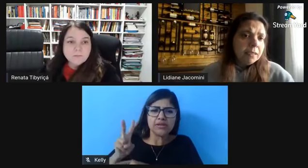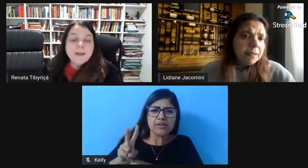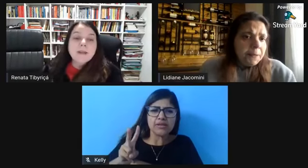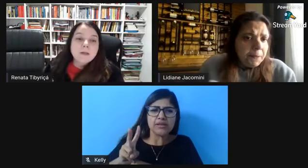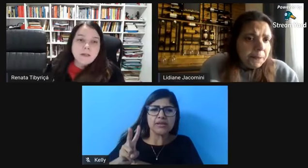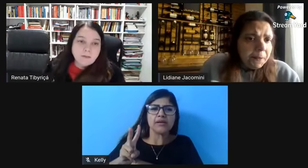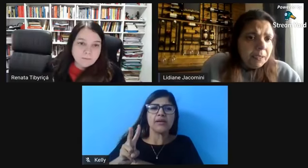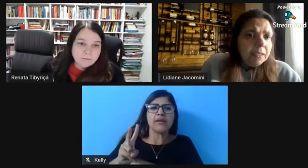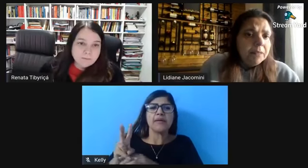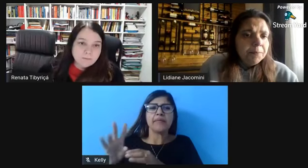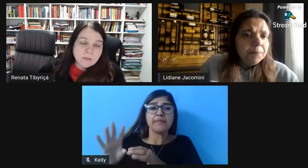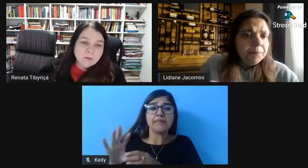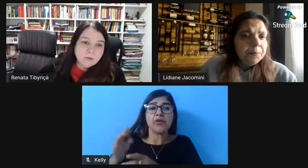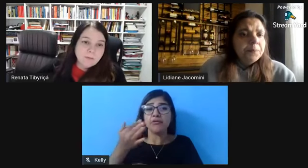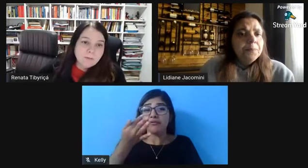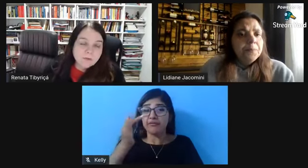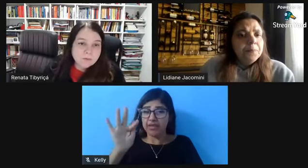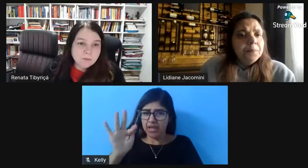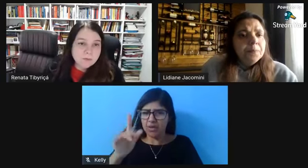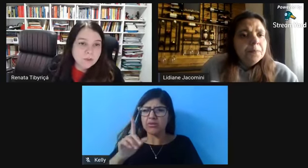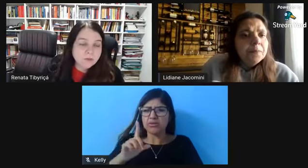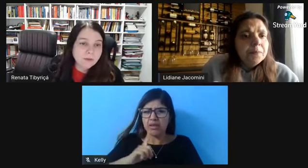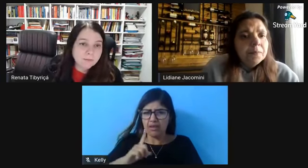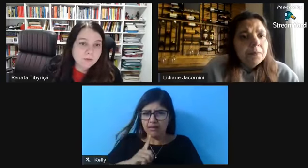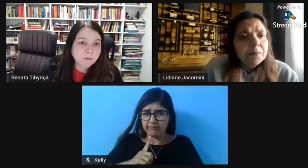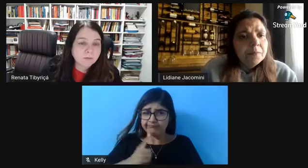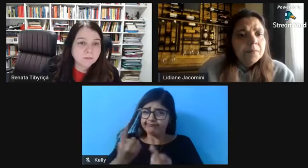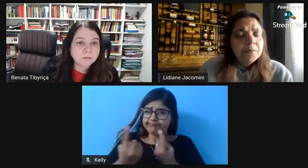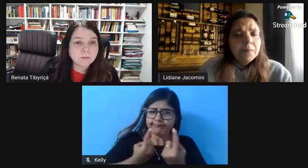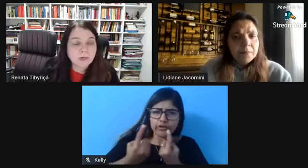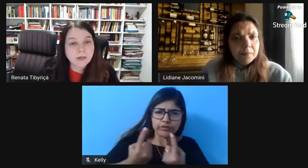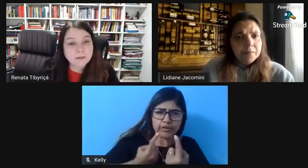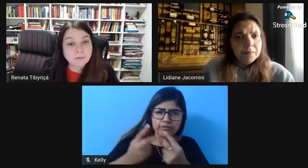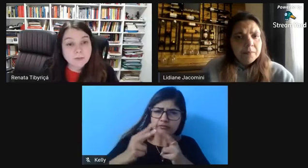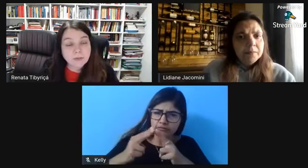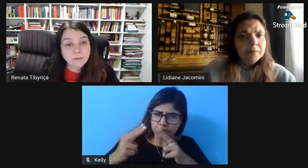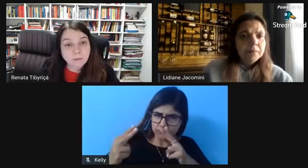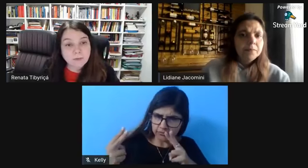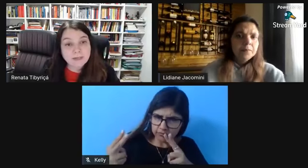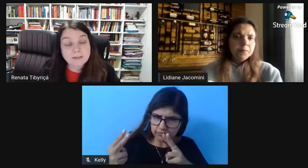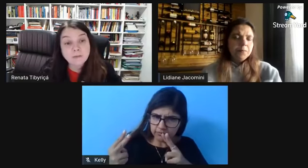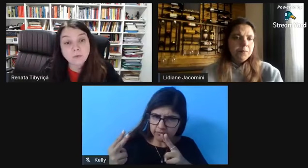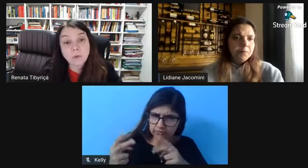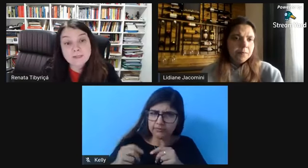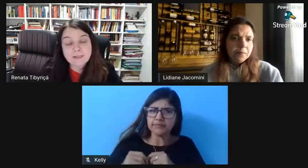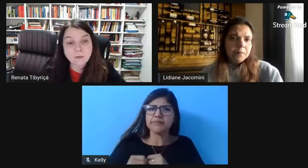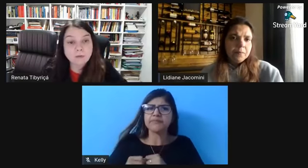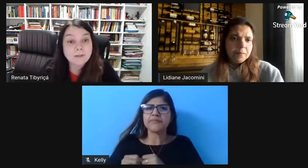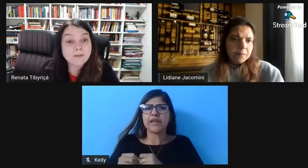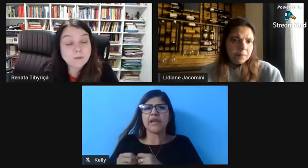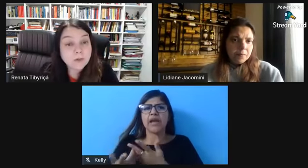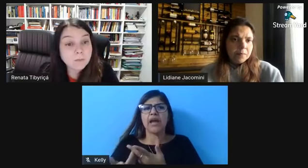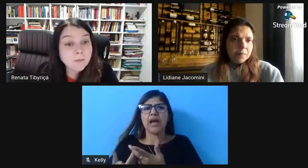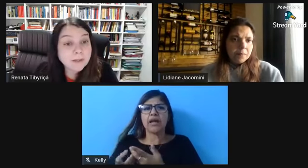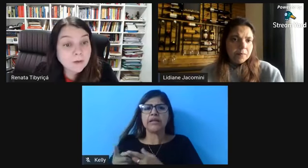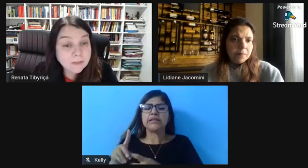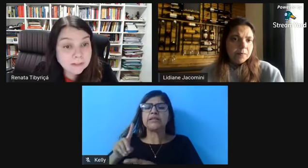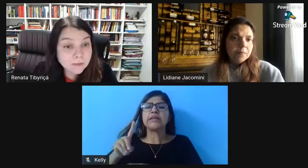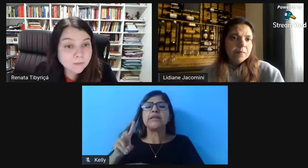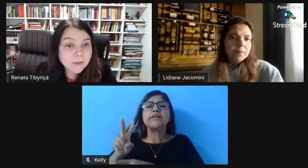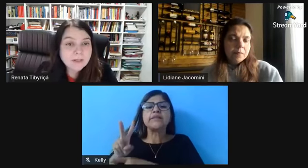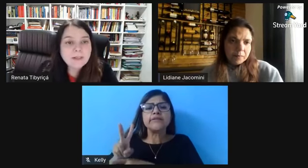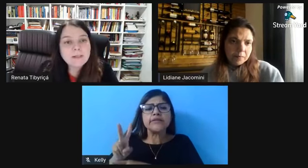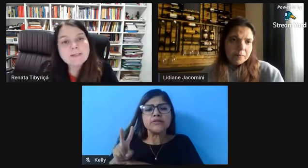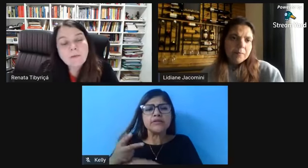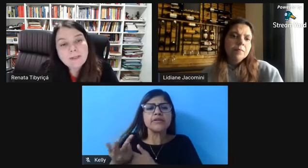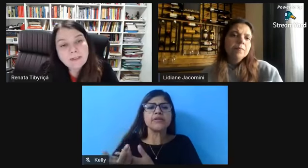online? Então, isso também é uma coisa importante a gente falar para todo mundo. A Defensoria Pública, tanto do Estado quanto a Defensoria Pública da